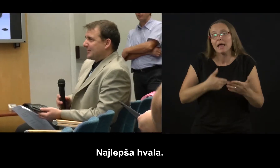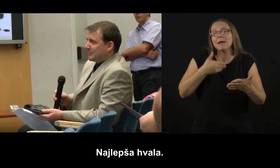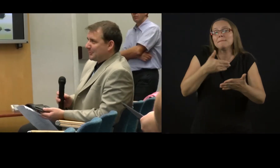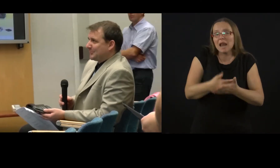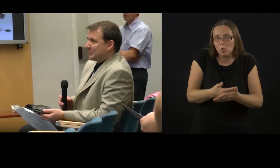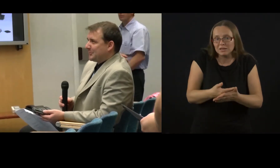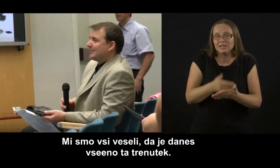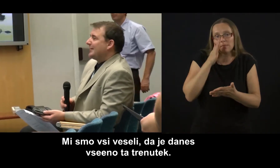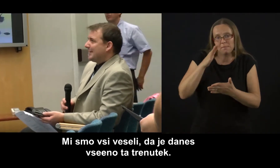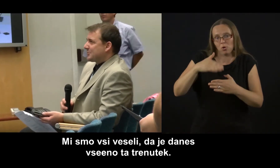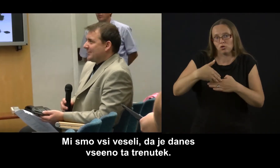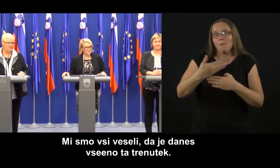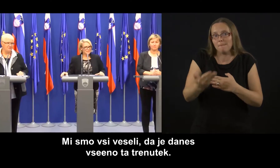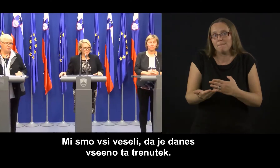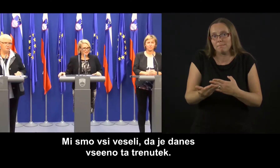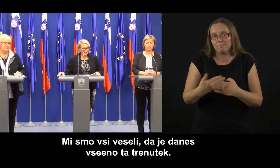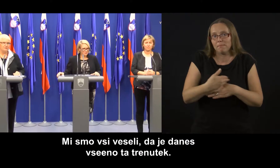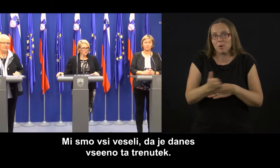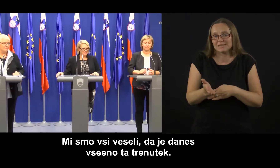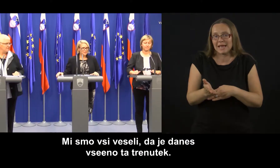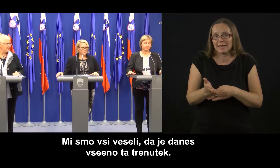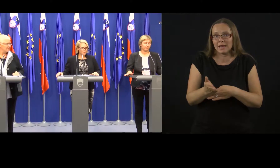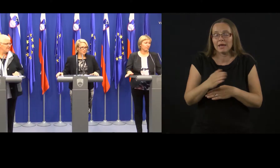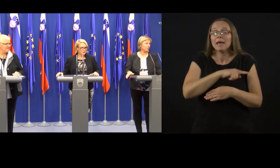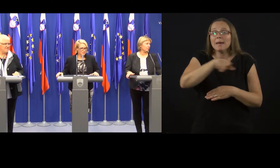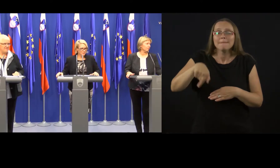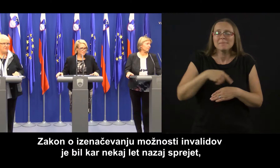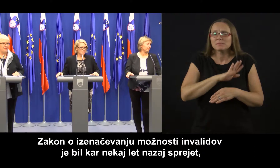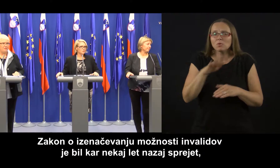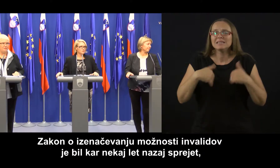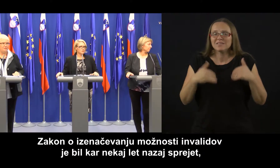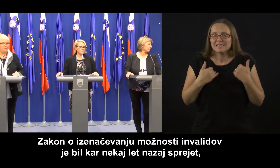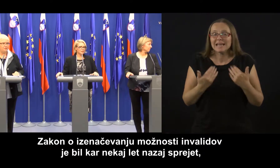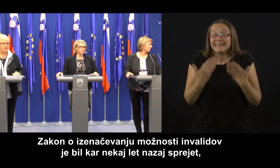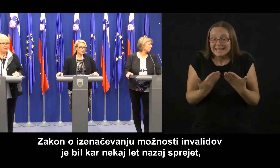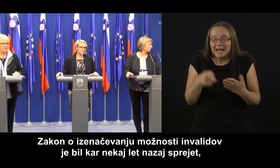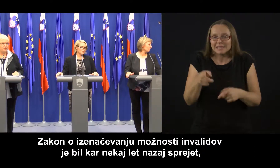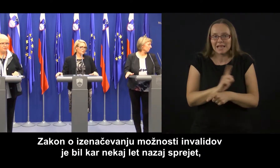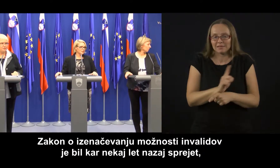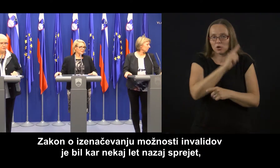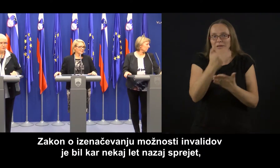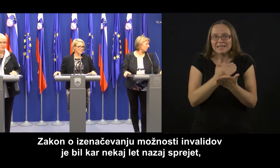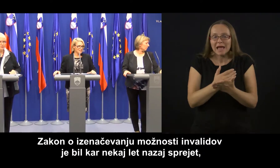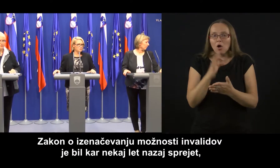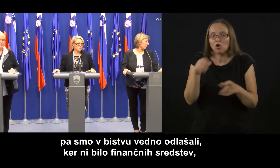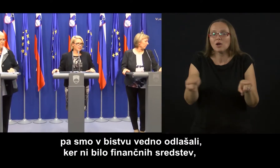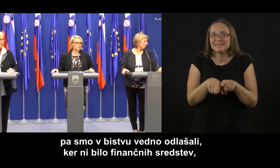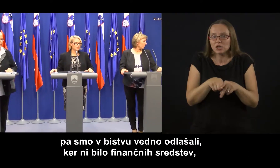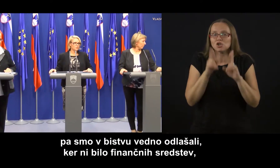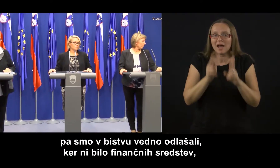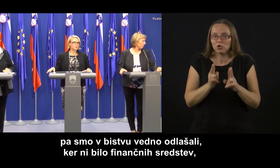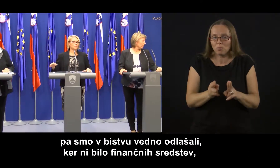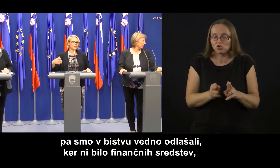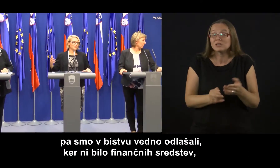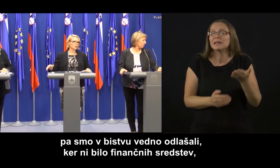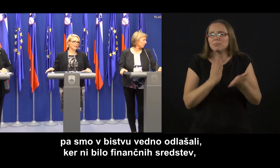Je nekako to. Mi smo vsi veseli, da je danes vsem ta trenutek zakon o izenačevanju možnosti bil kar nekaj let nazaj sprejet, pa